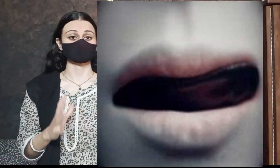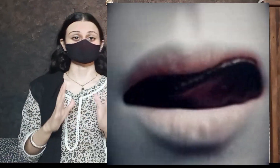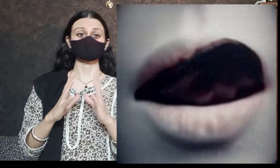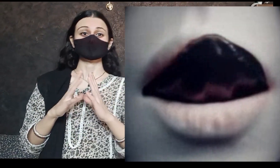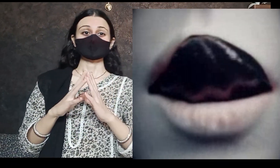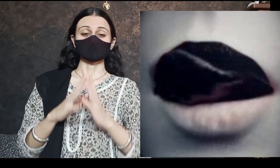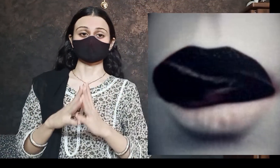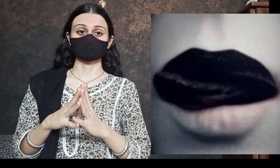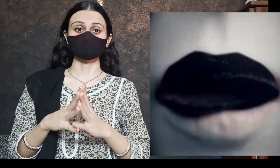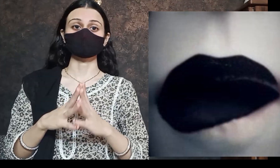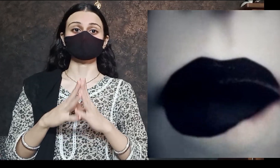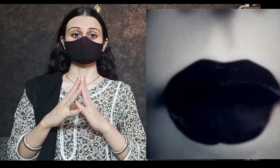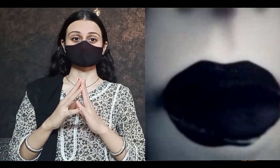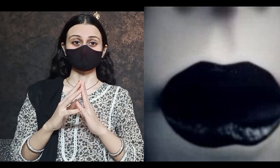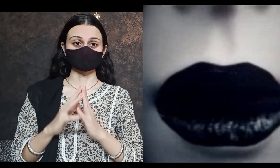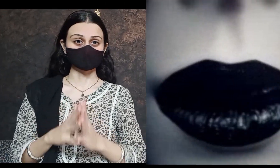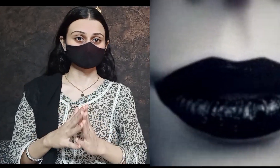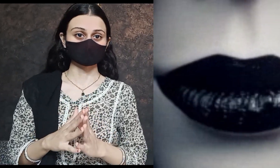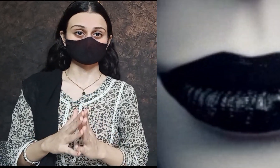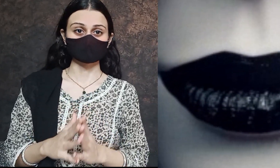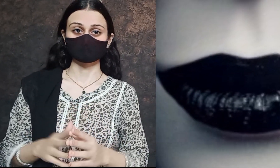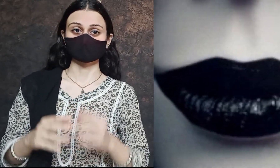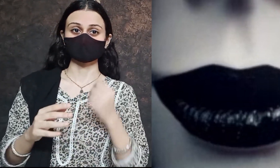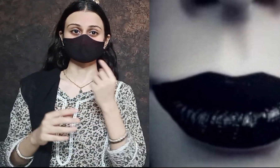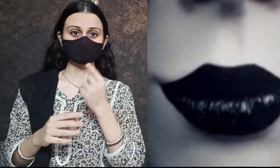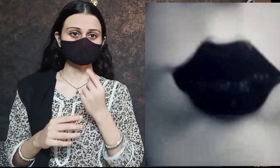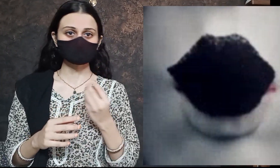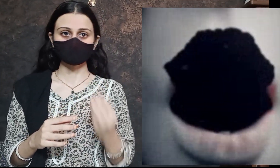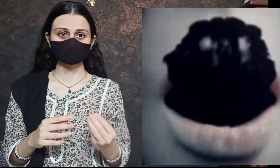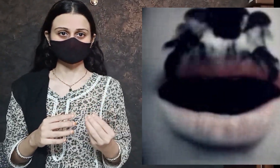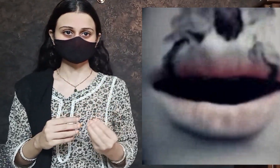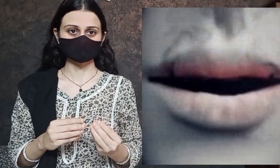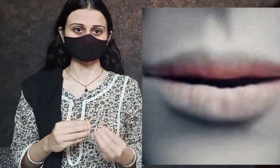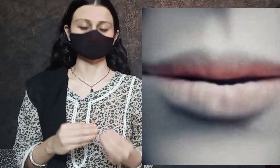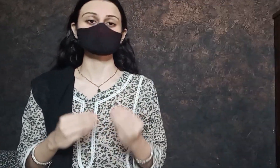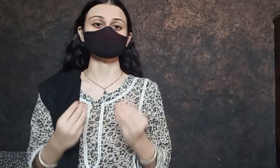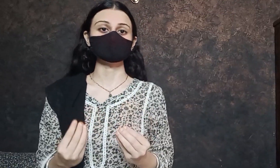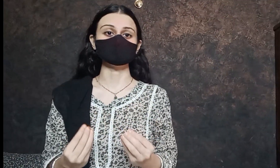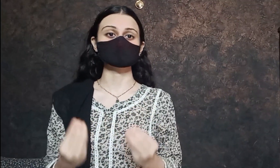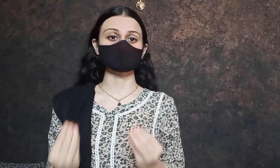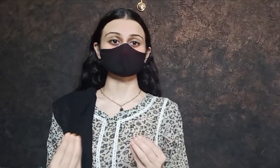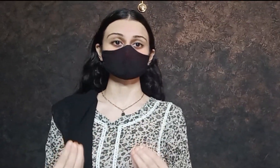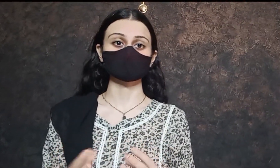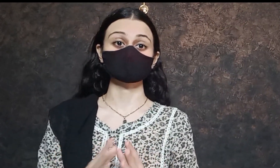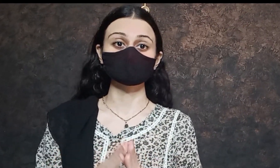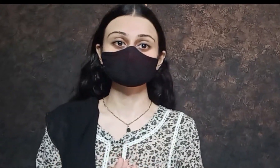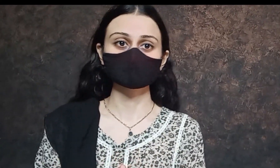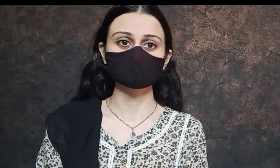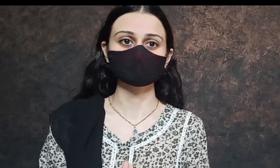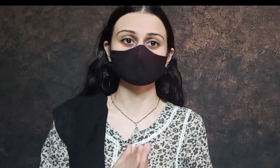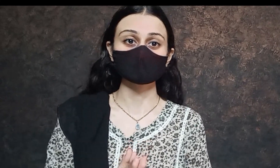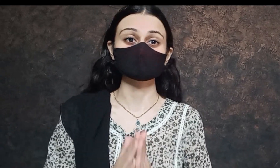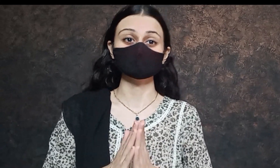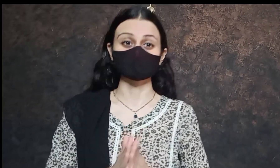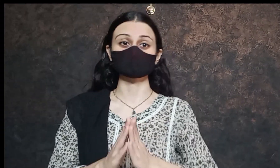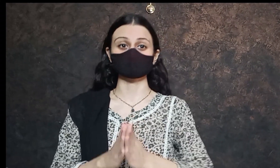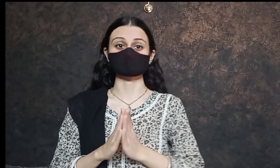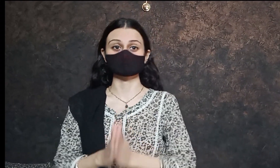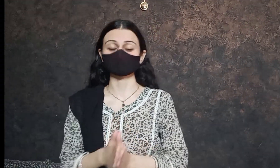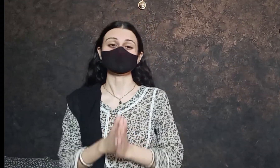पे वाइट स्पॉट्स आ रहे हैं या आपके लिप्स जो हैं वो बहुत ज़्यादा डल दिख रहे हैं या आपका फेस जो है वो बहुत ज़्यादा डल दिख रहा है, बहुत ज़्यादा